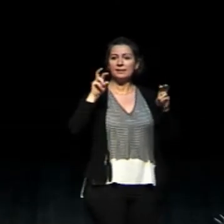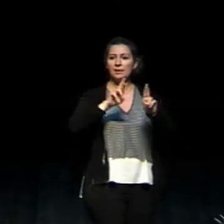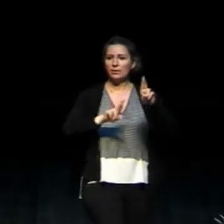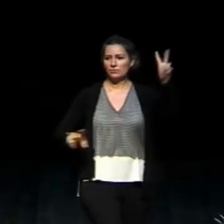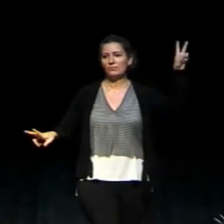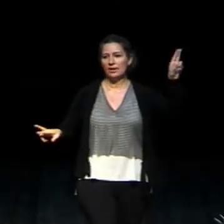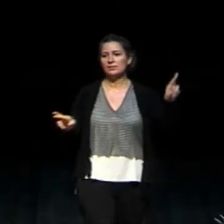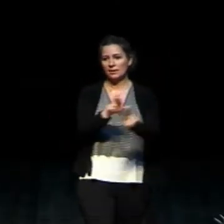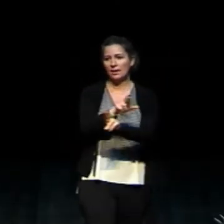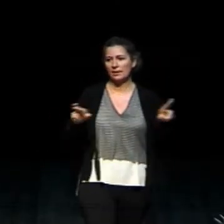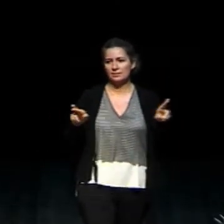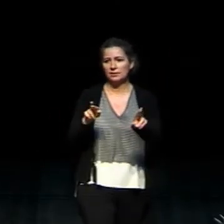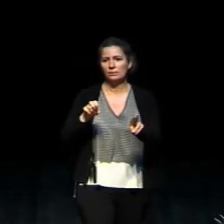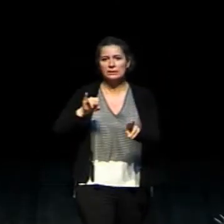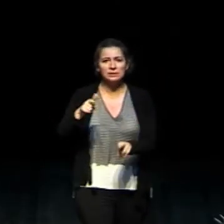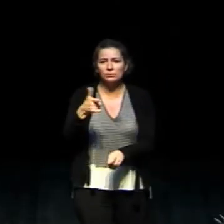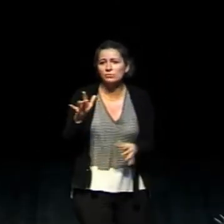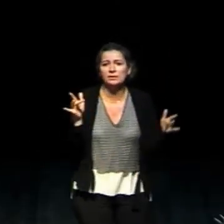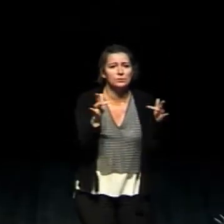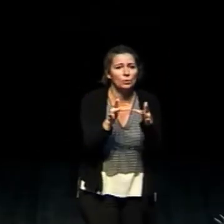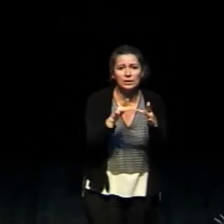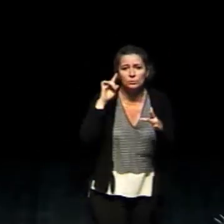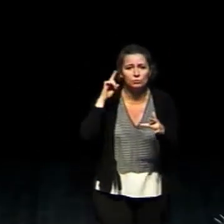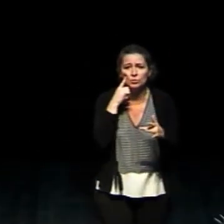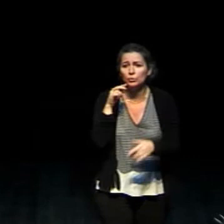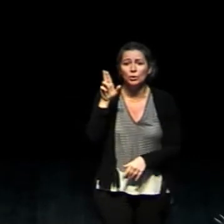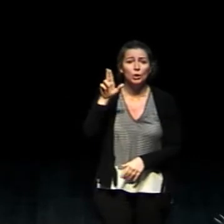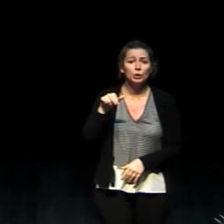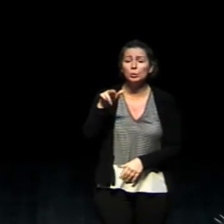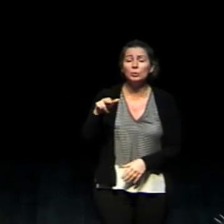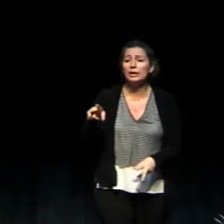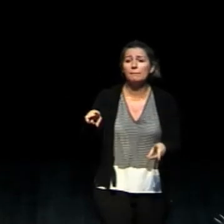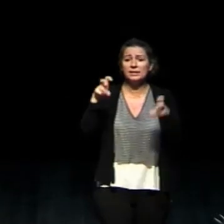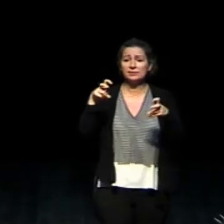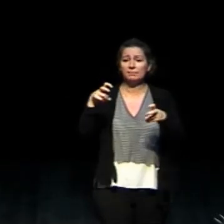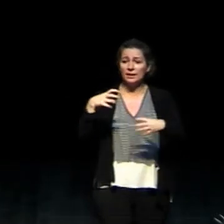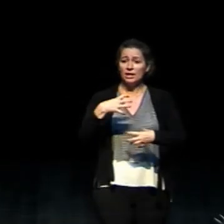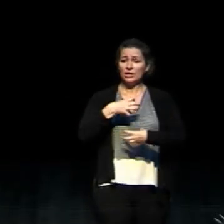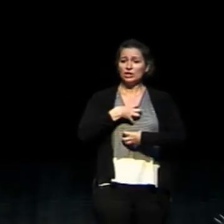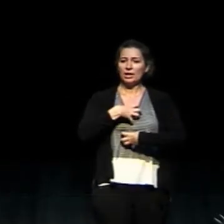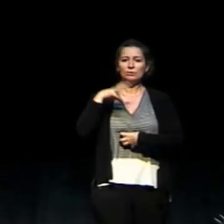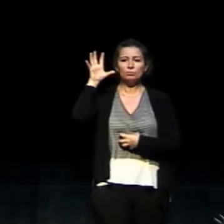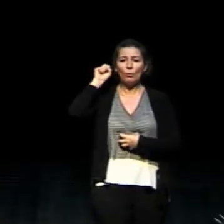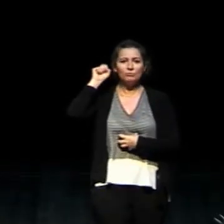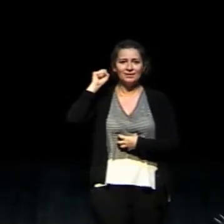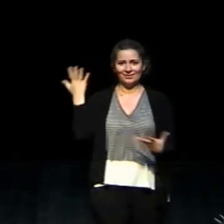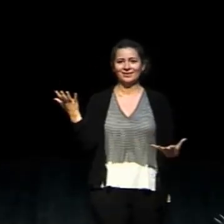uma aluna, e ela conseguiu estabelecer uma relação, porque ela nunca havia até então se relacionado com uma